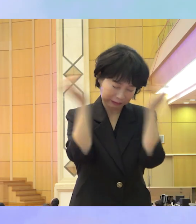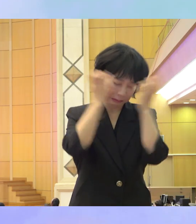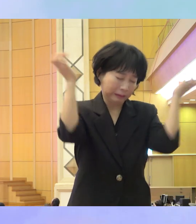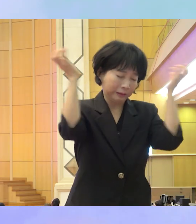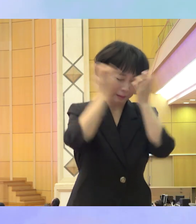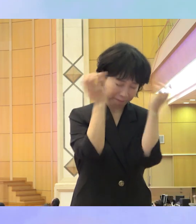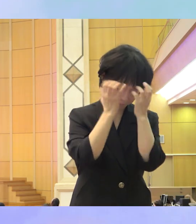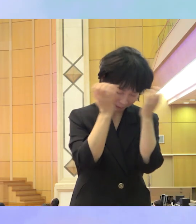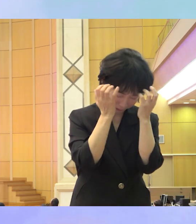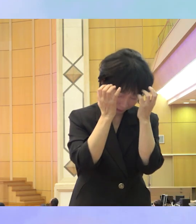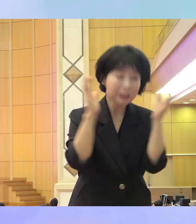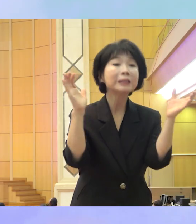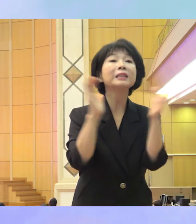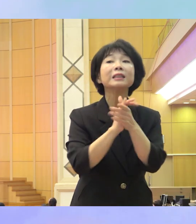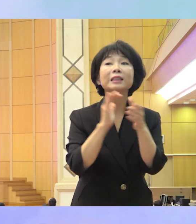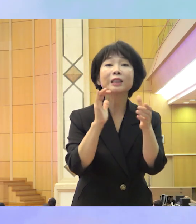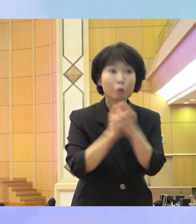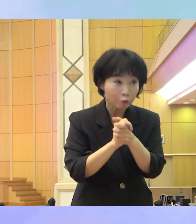시달린